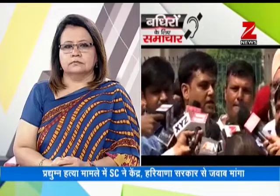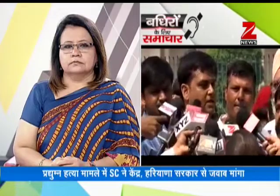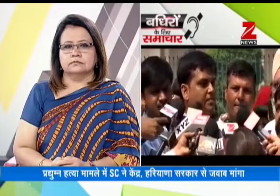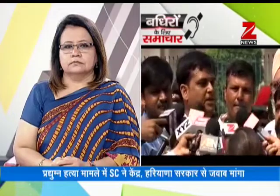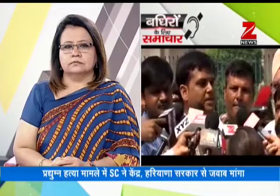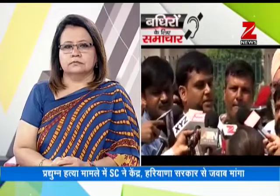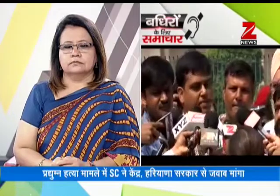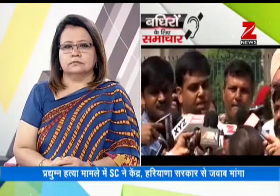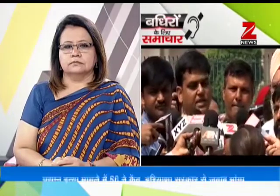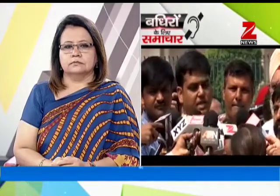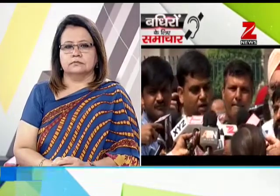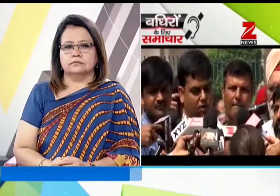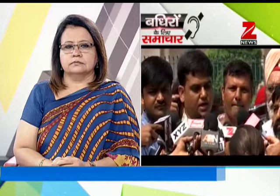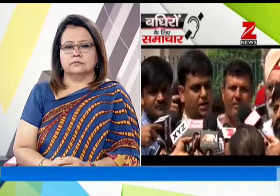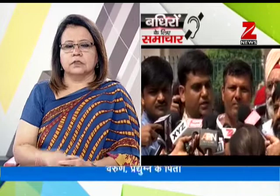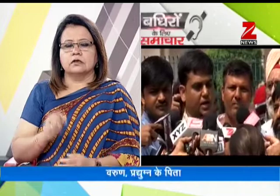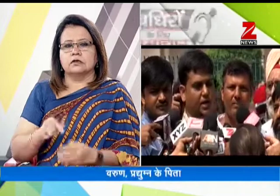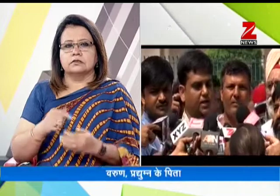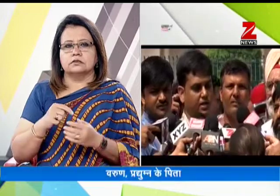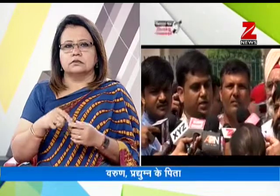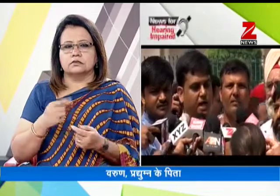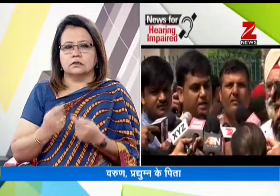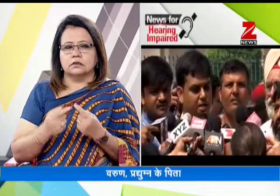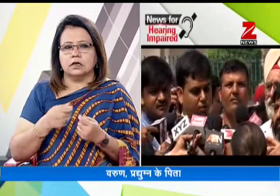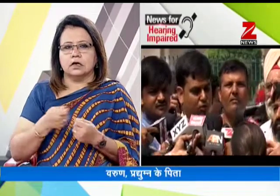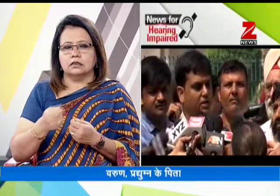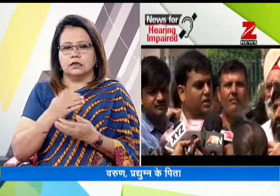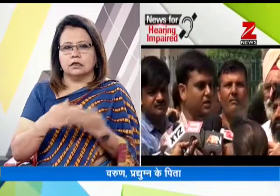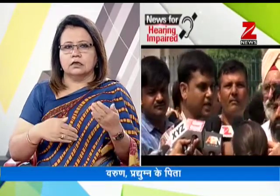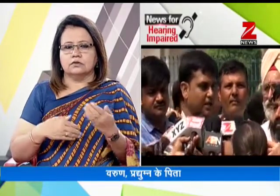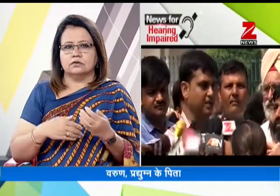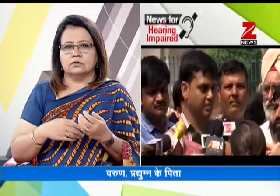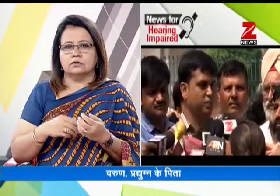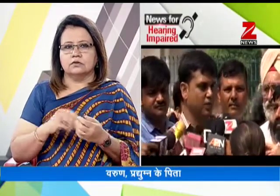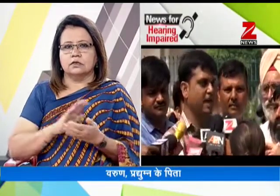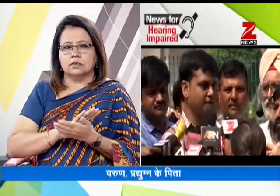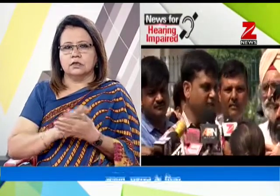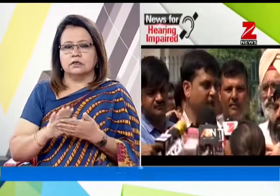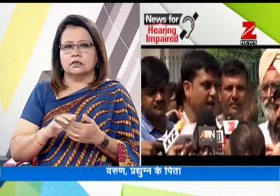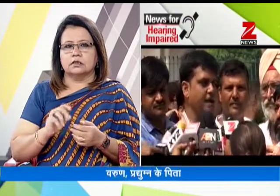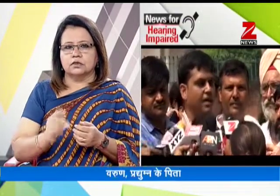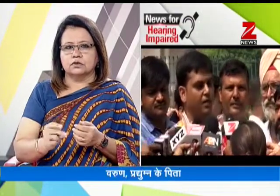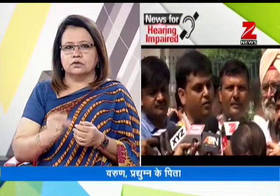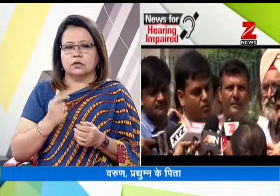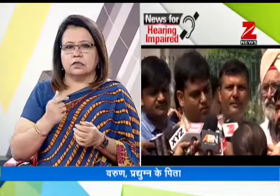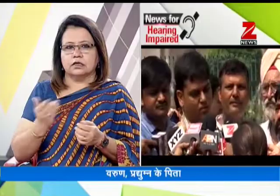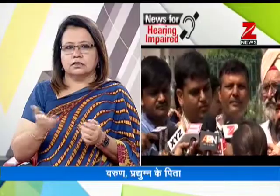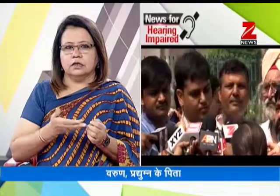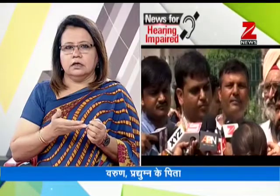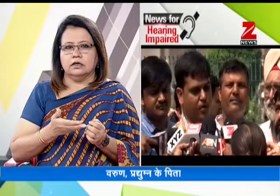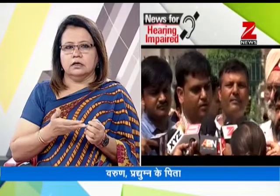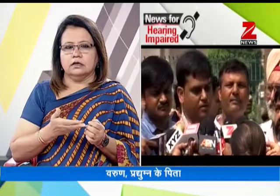उन्होंने इसकी संवेदनशीलता को देखते हुए जिस प्रकार से तुरंत एक्शन लिया है